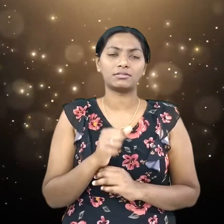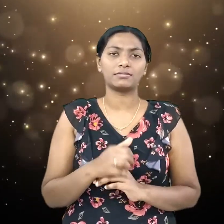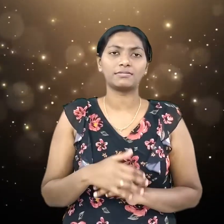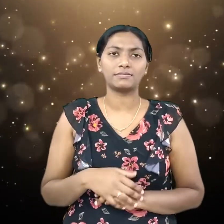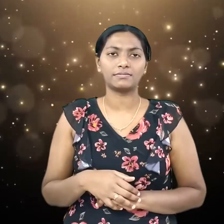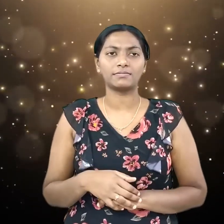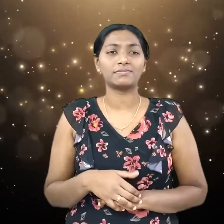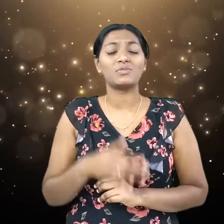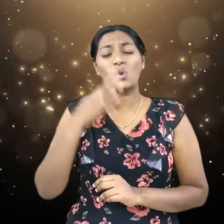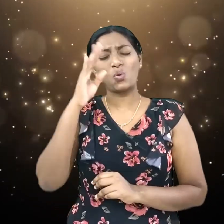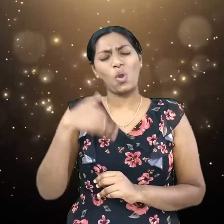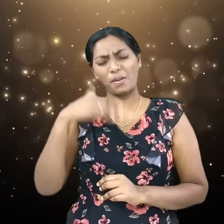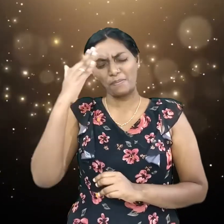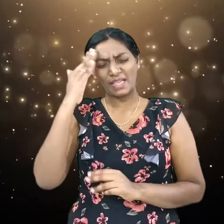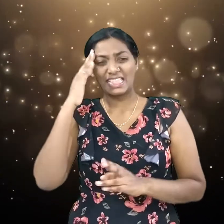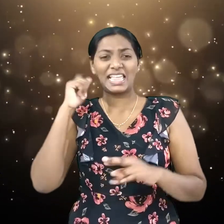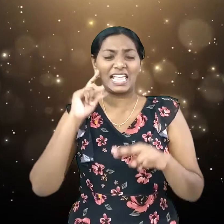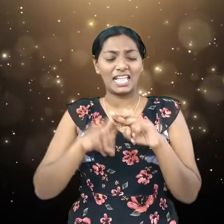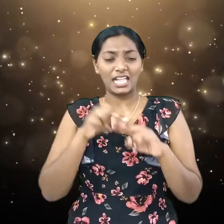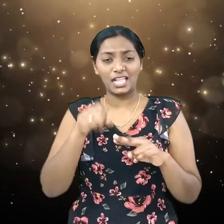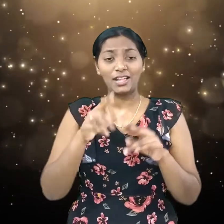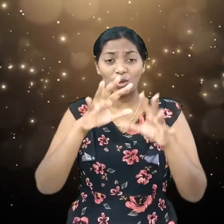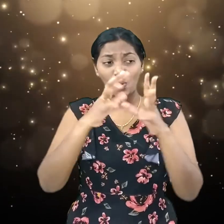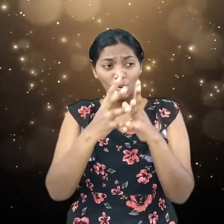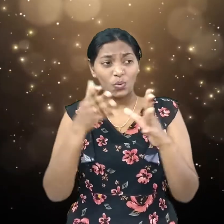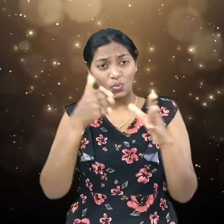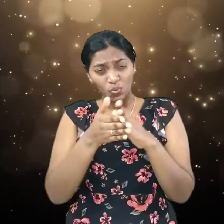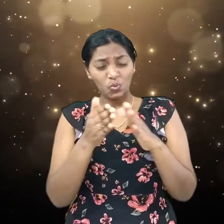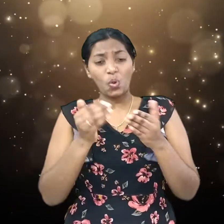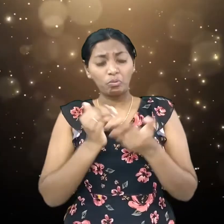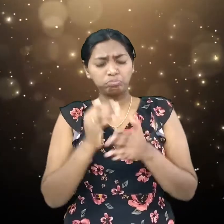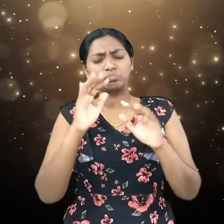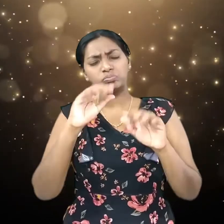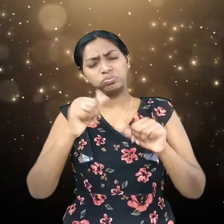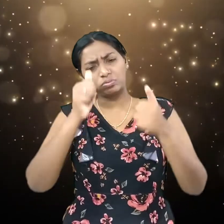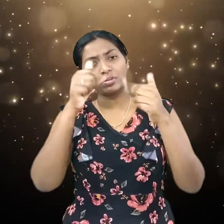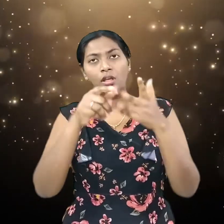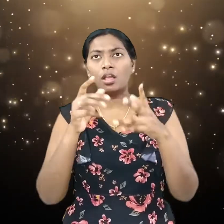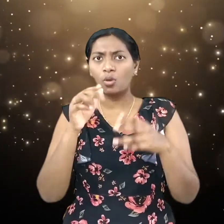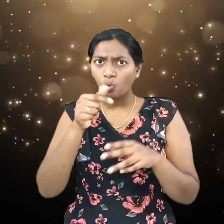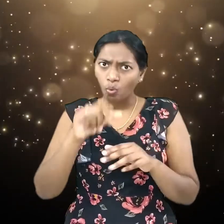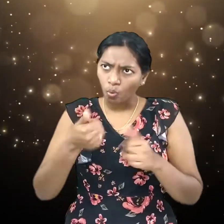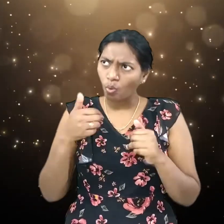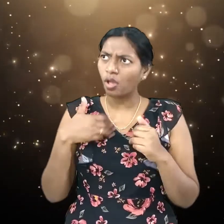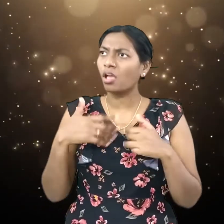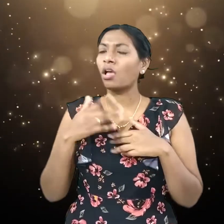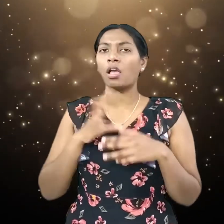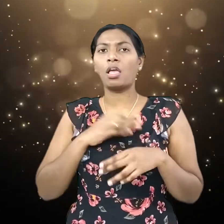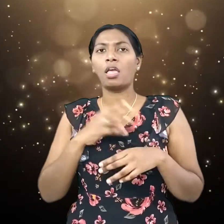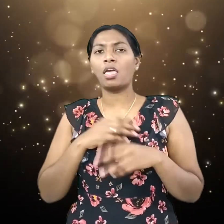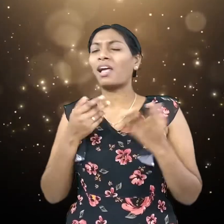जयवंत से बढ़कर हो, हम डर जाते, क्योंकि हमारे अंदर परमेश्वर उस समय नहीं था, हमें समझ में नहीं आता।